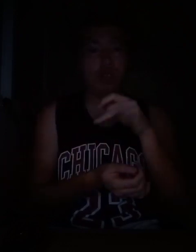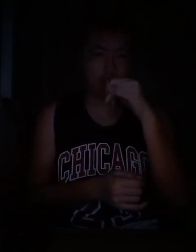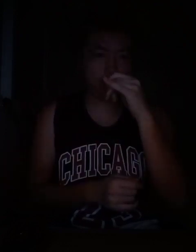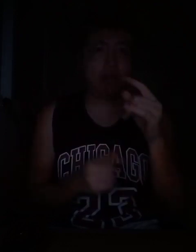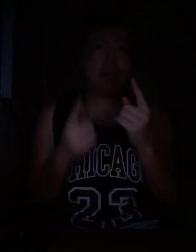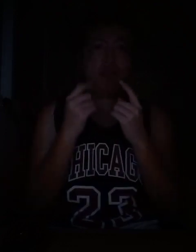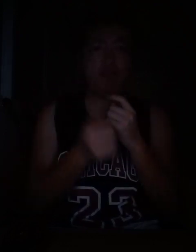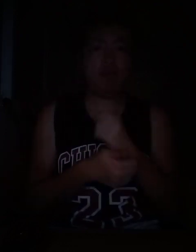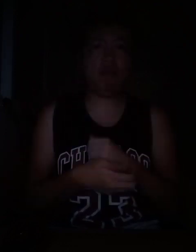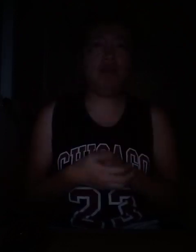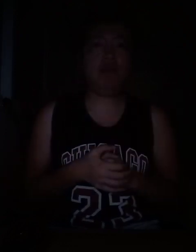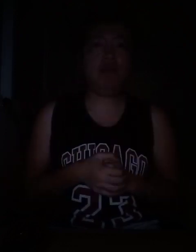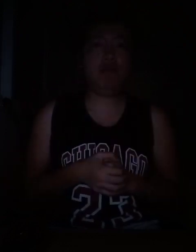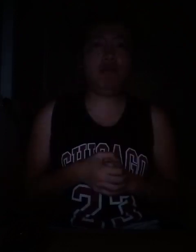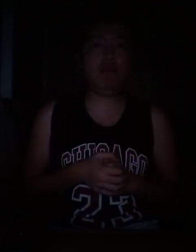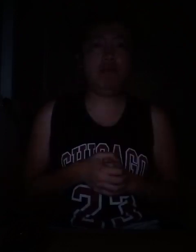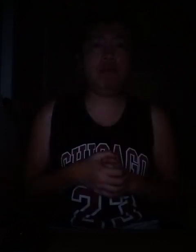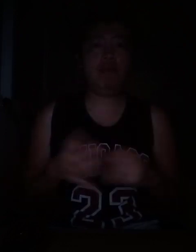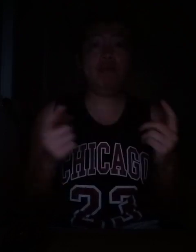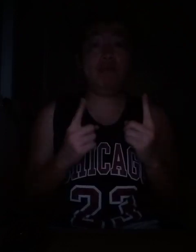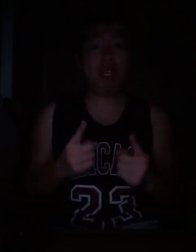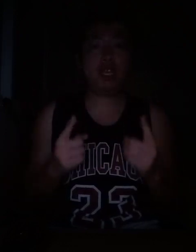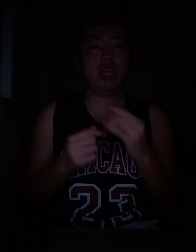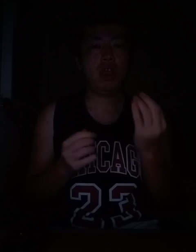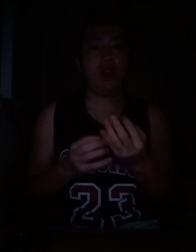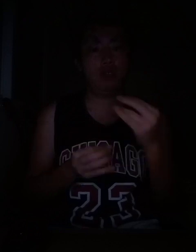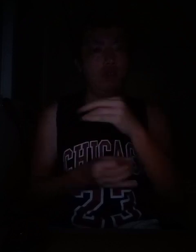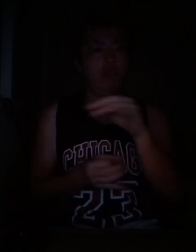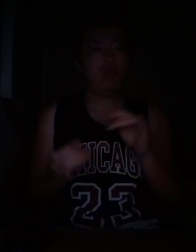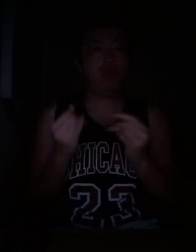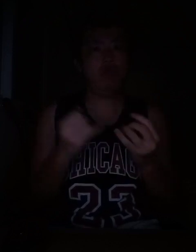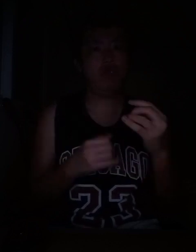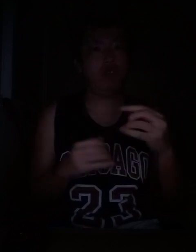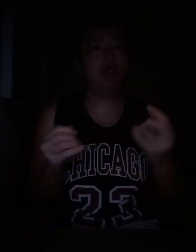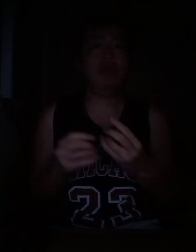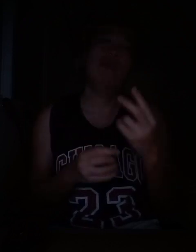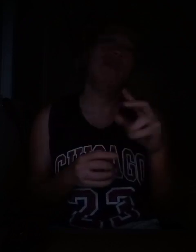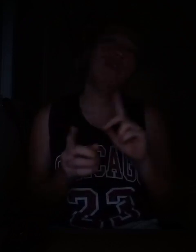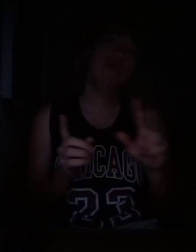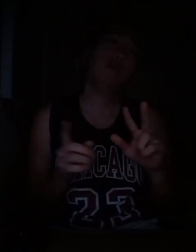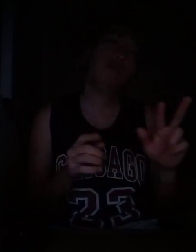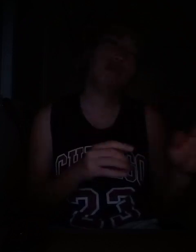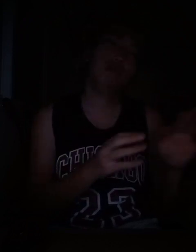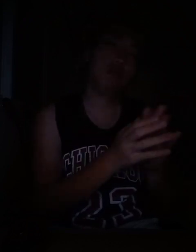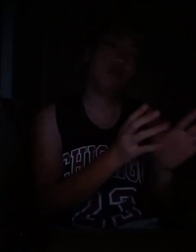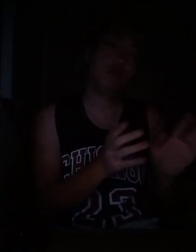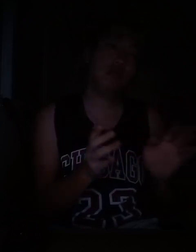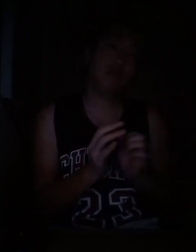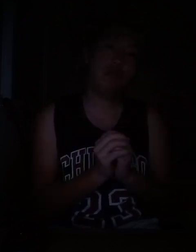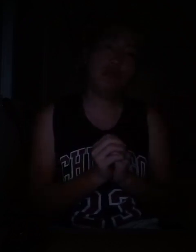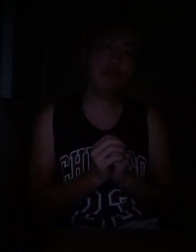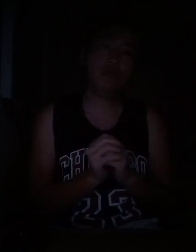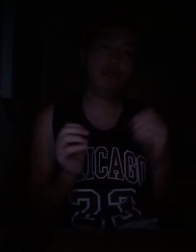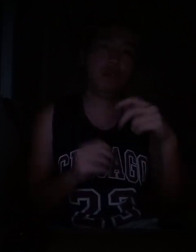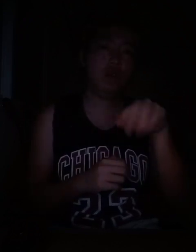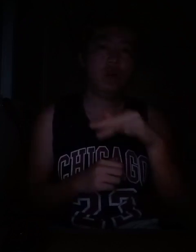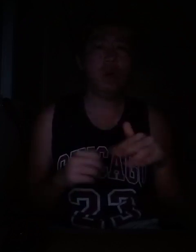됐습니다. 1인당 최대 6만 원까지 한 건당 3,000원씩 지원되는데 제주도청 홈페이지를